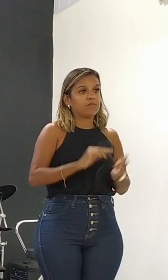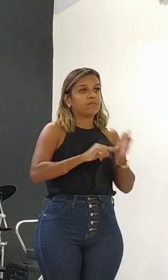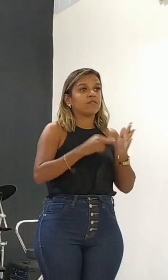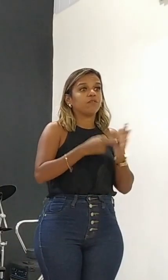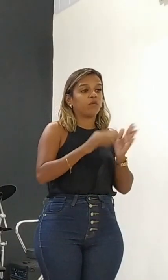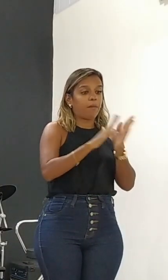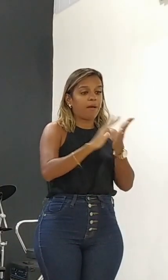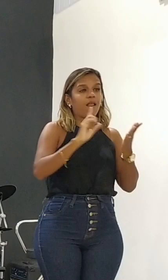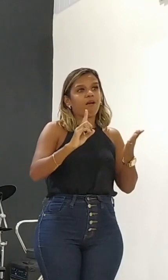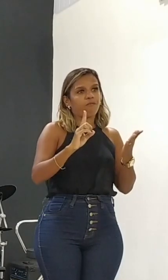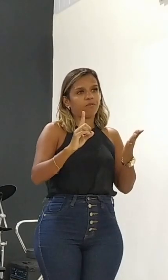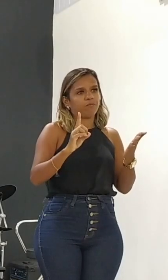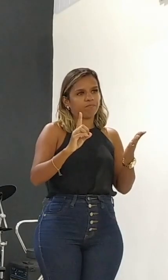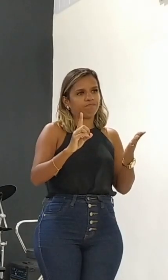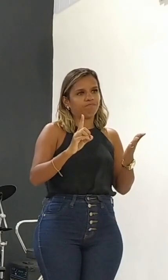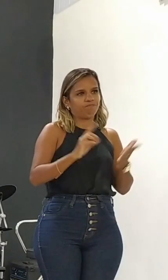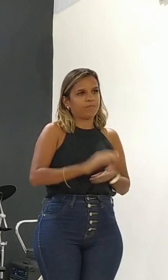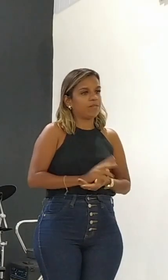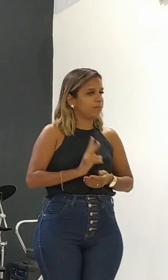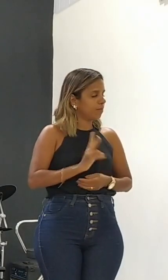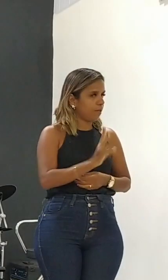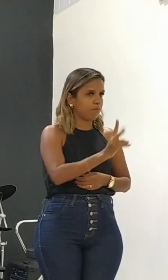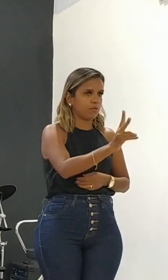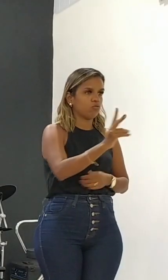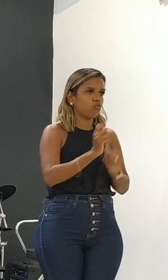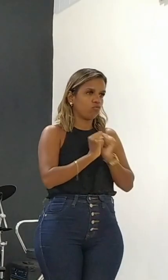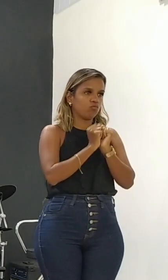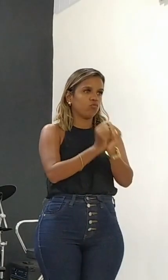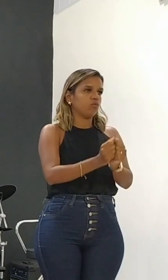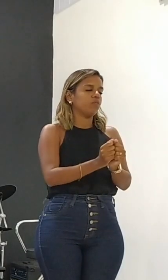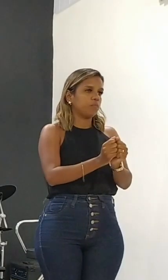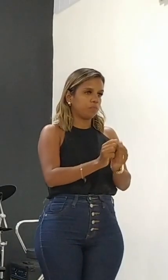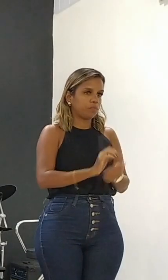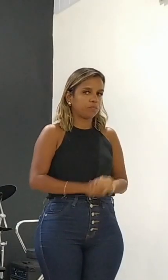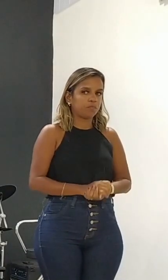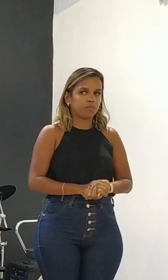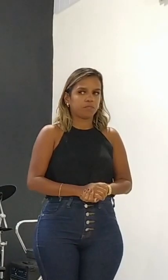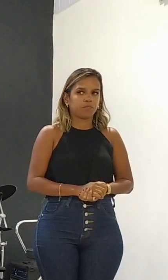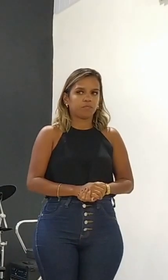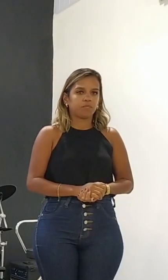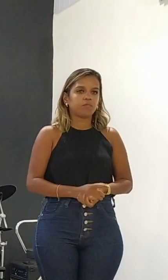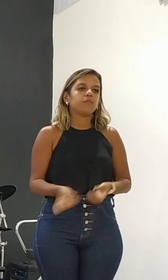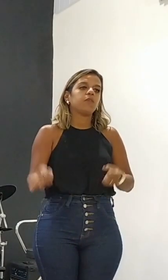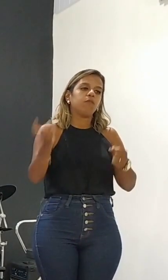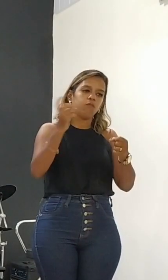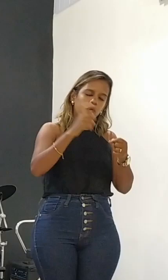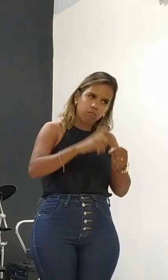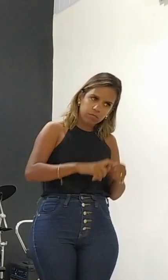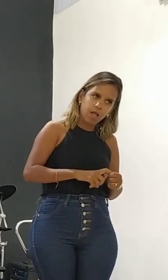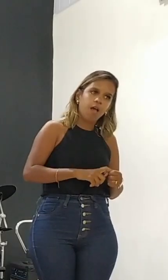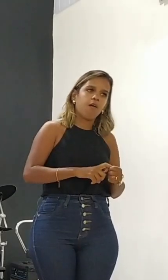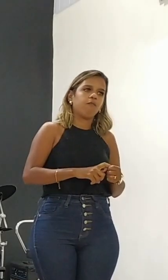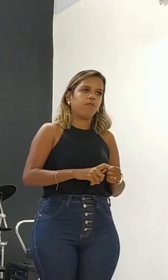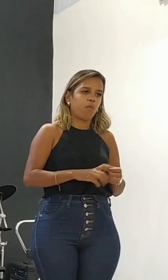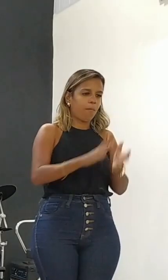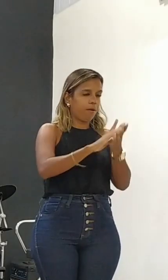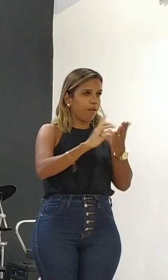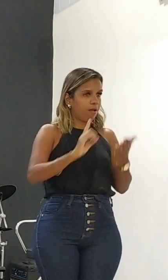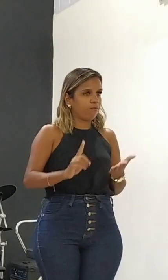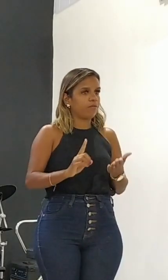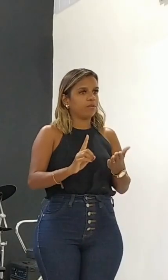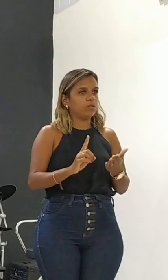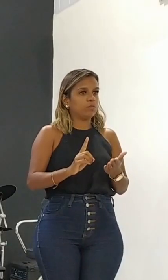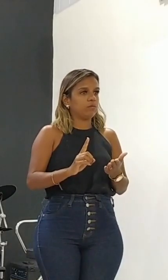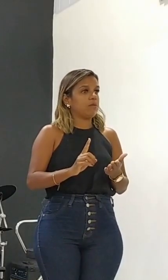Eles iam beber água, levava a arma com ele, né? Voltava lá do rio, voltava com a arma. Eles